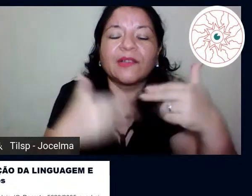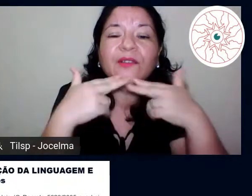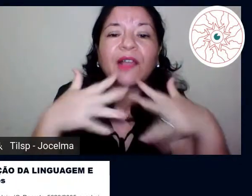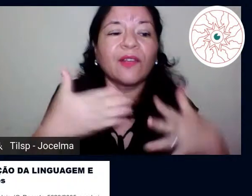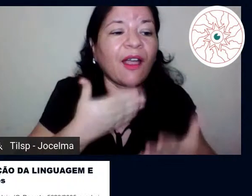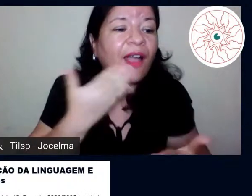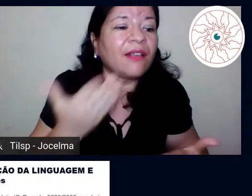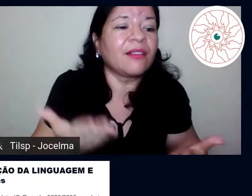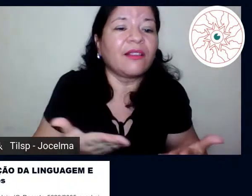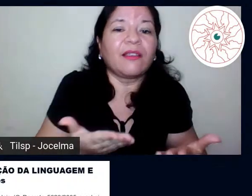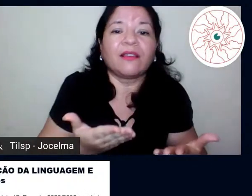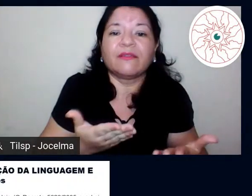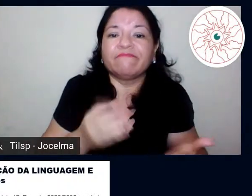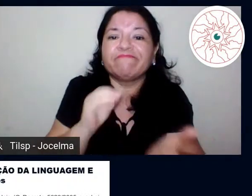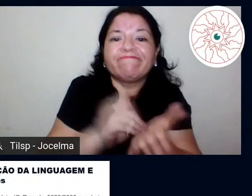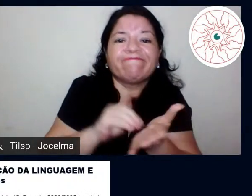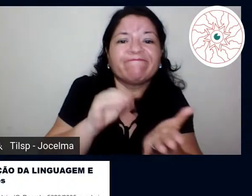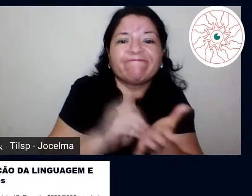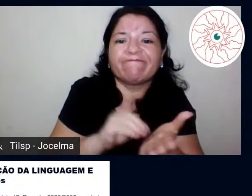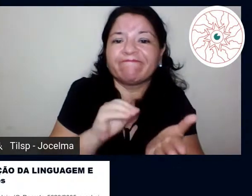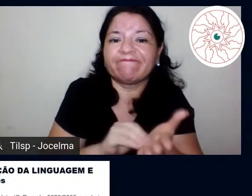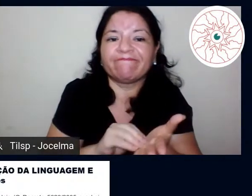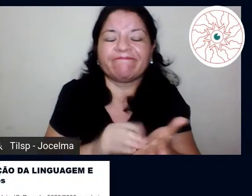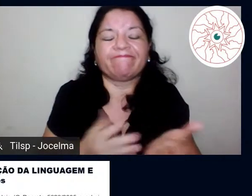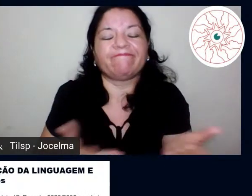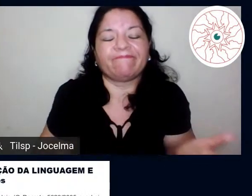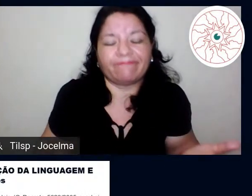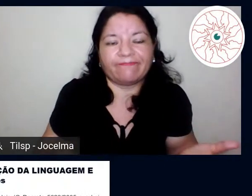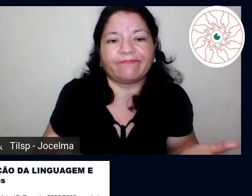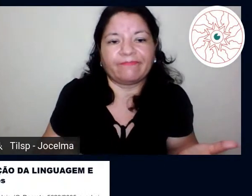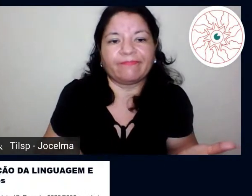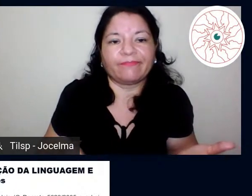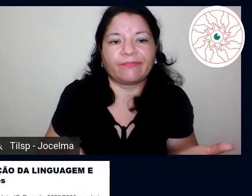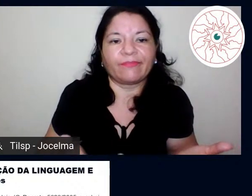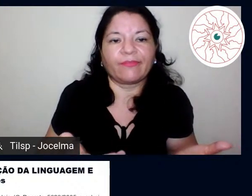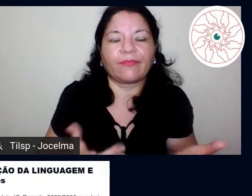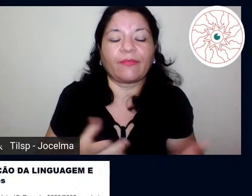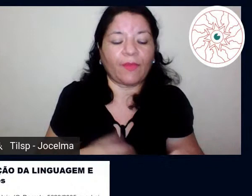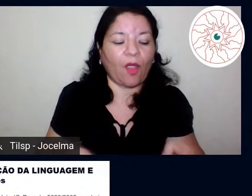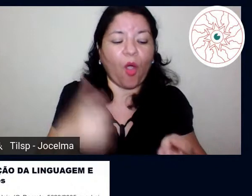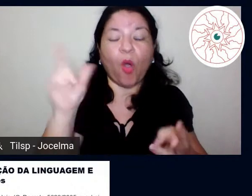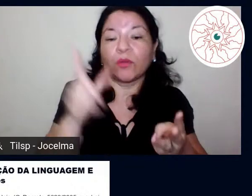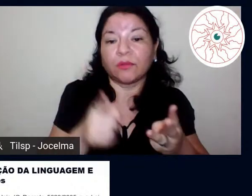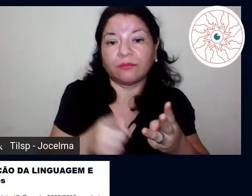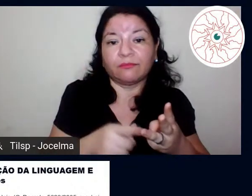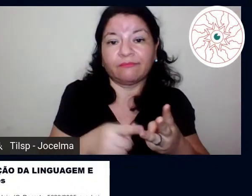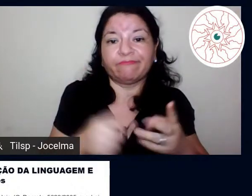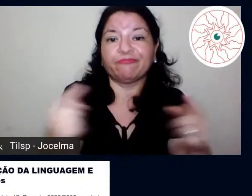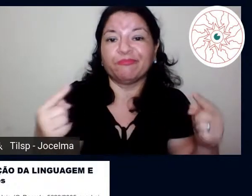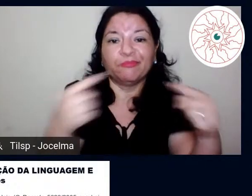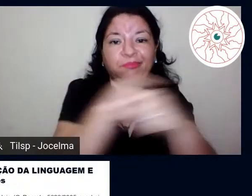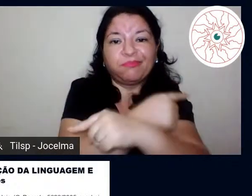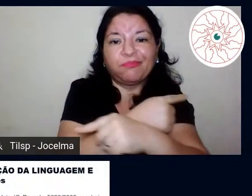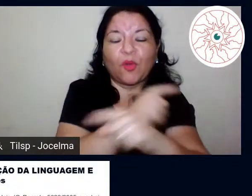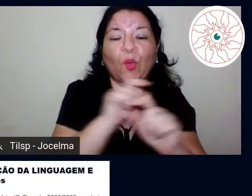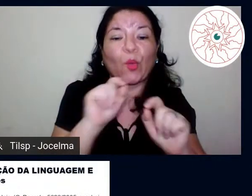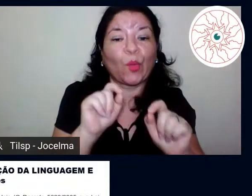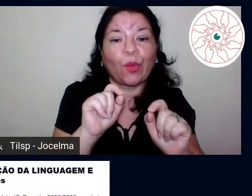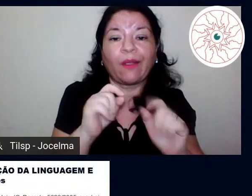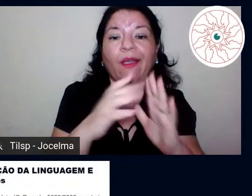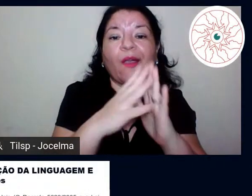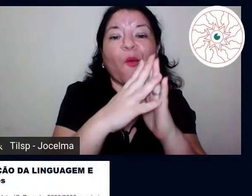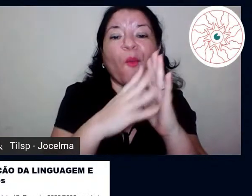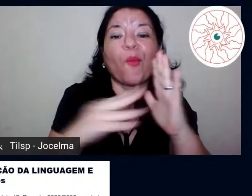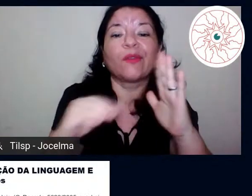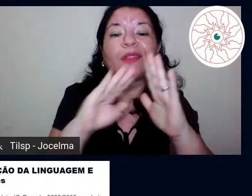falar dessa questão mais pontualmente adiante. E o a terceira questão está na contramão de um modelo de de